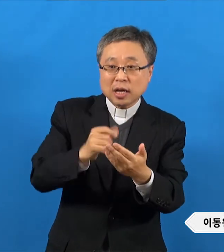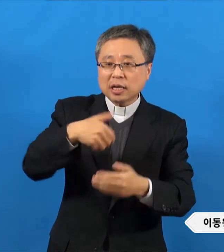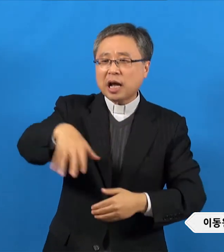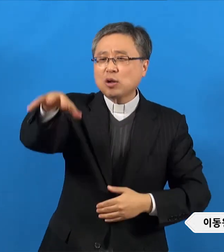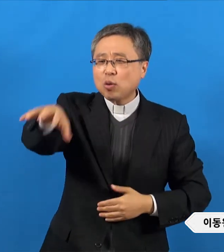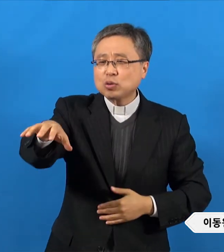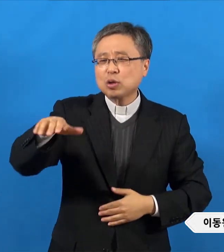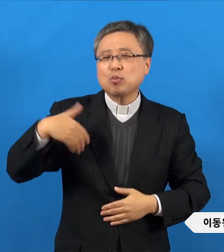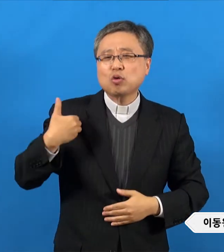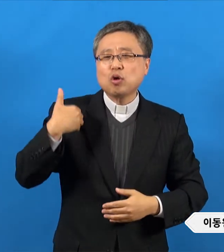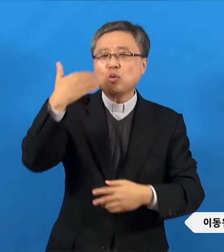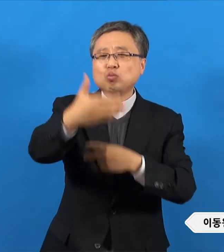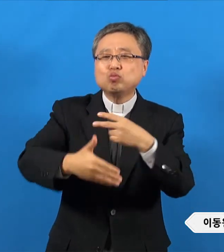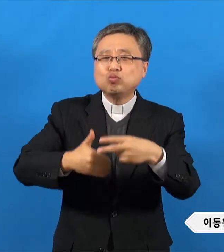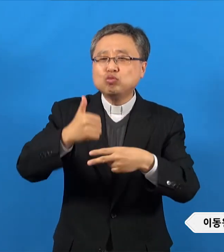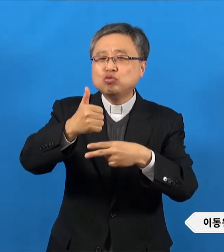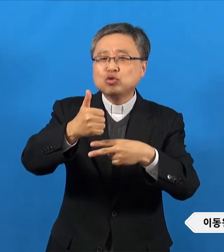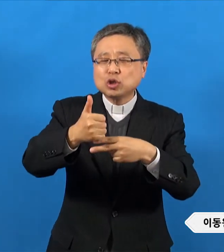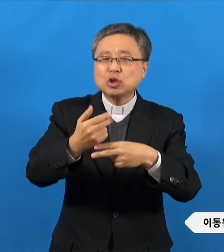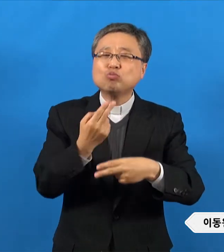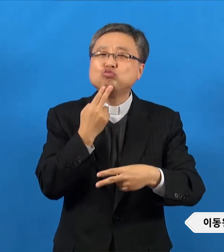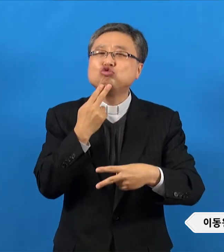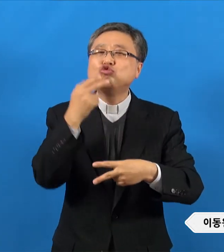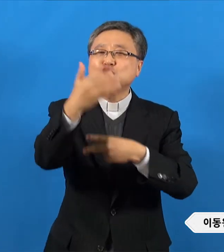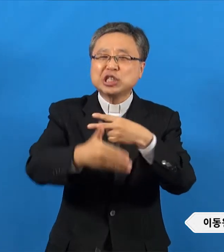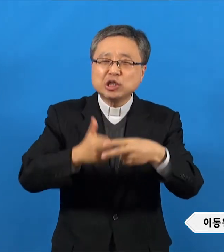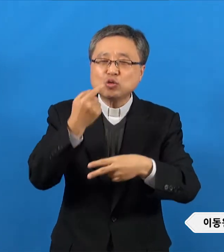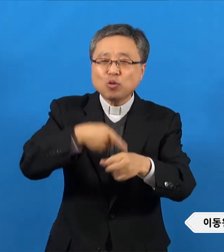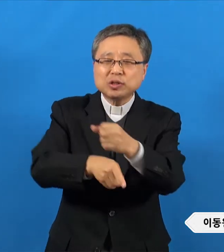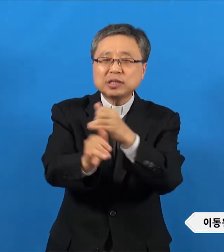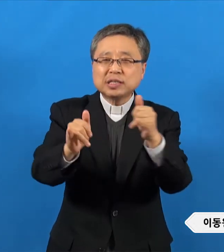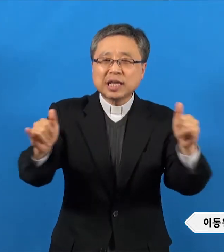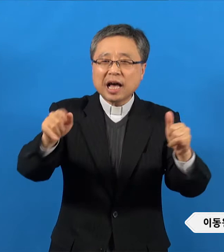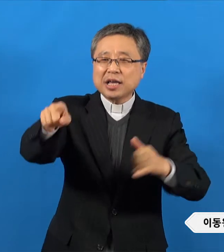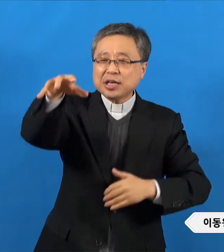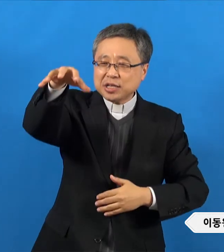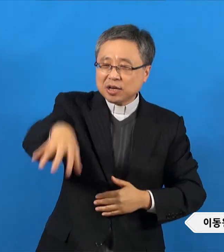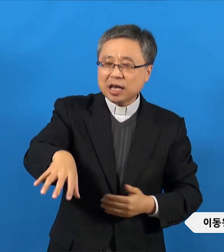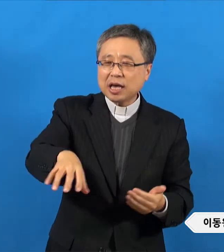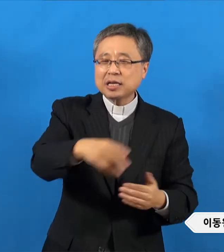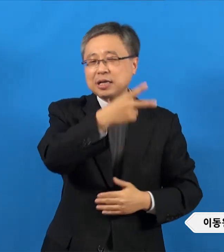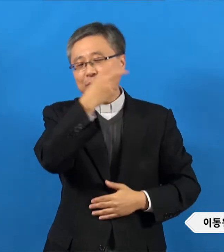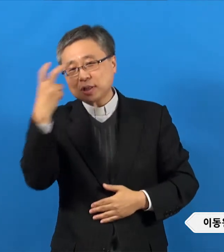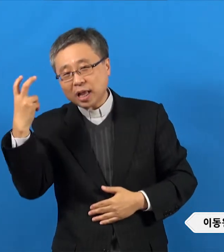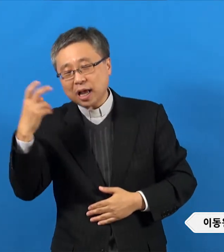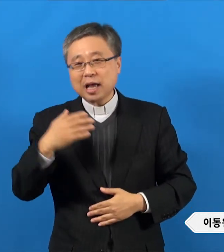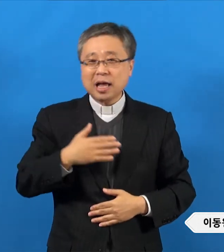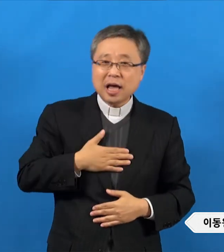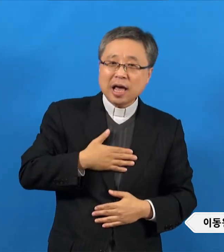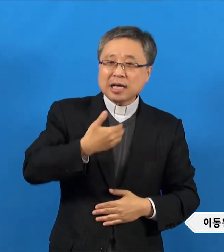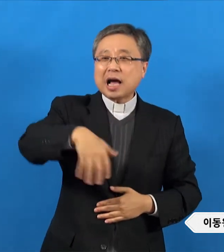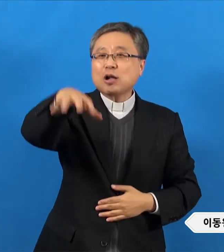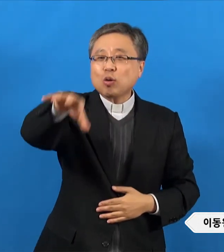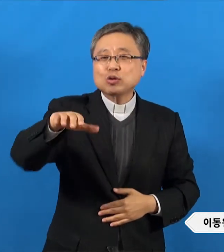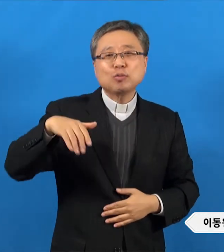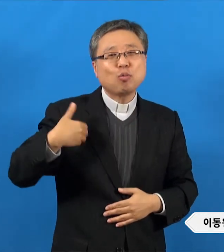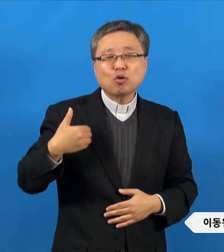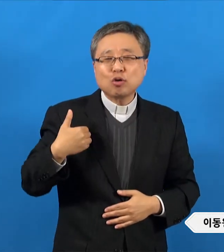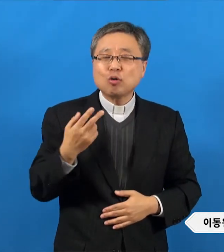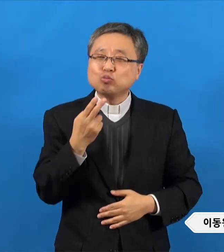모르는 무신론자 여기에 잠들다. 유언에 의하여 쓰여짐. 갈 곳을 모르는 무신론자 여기에